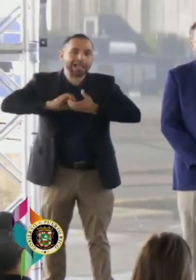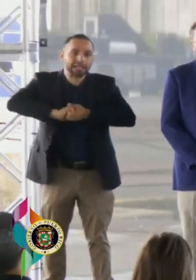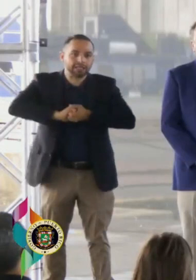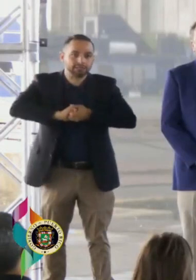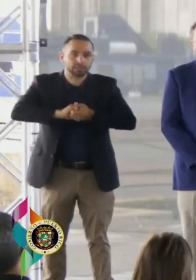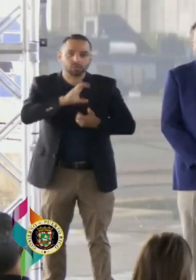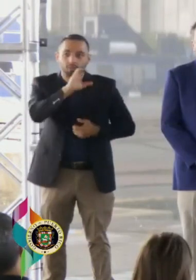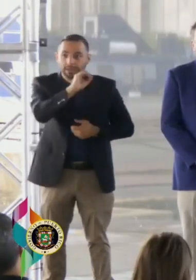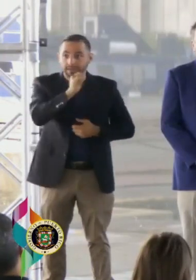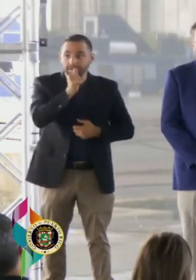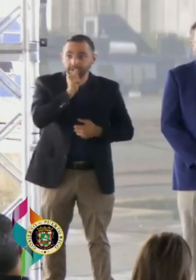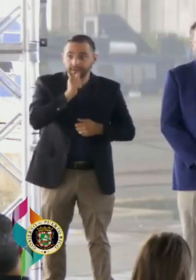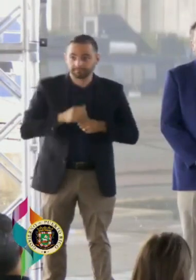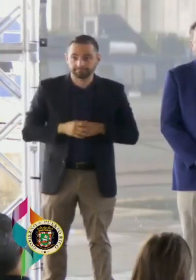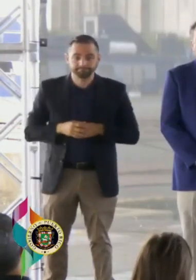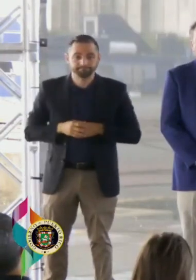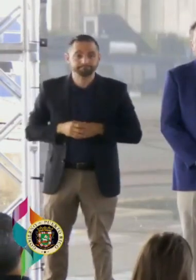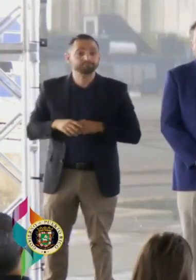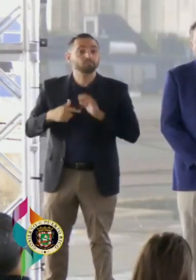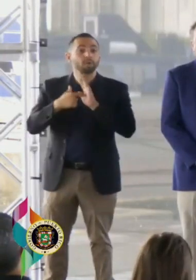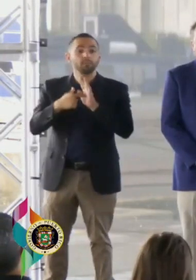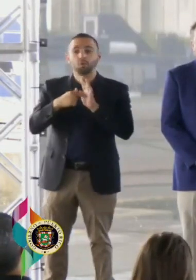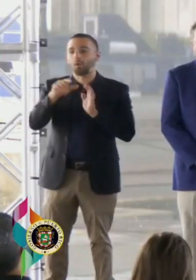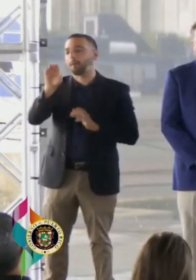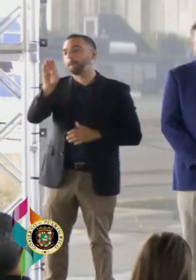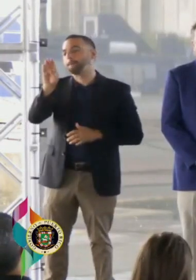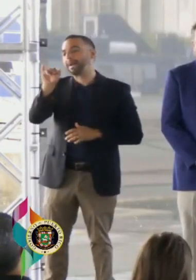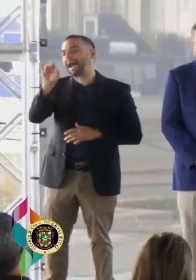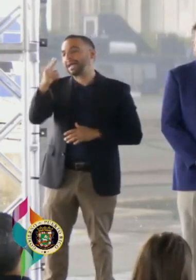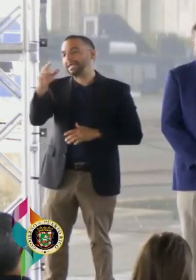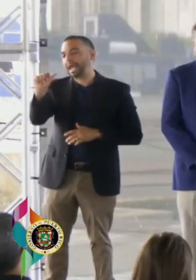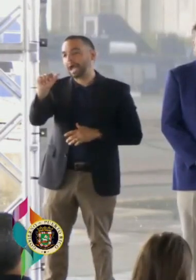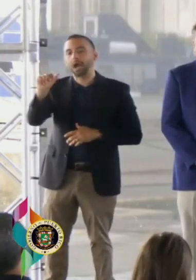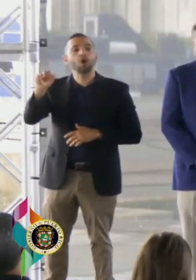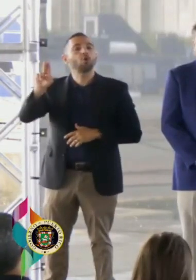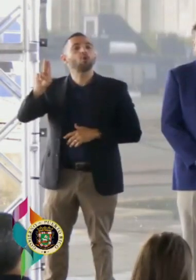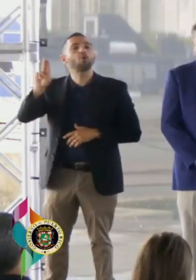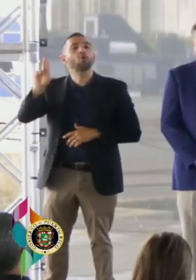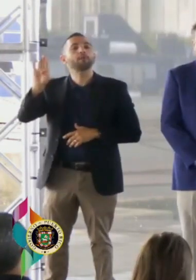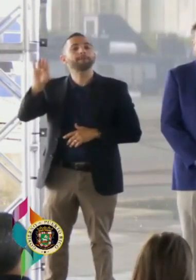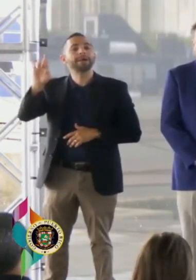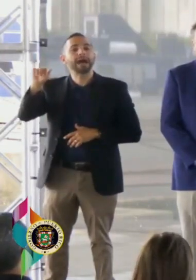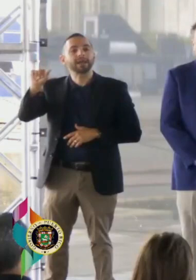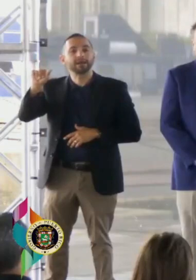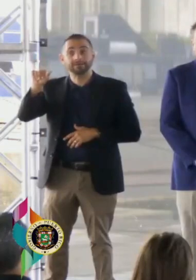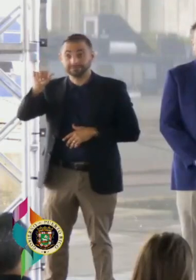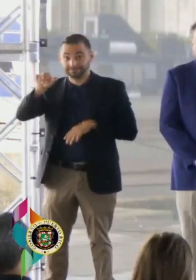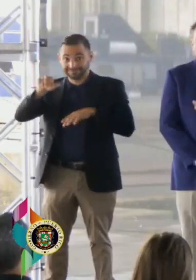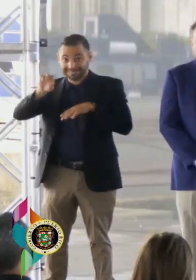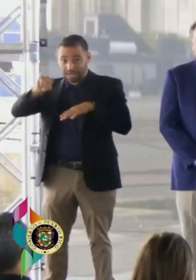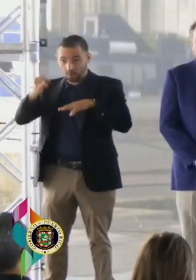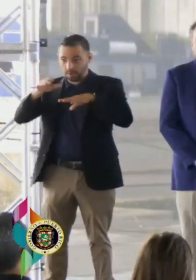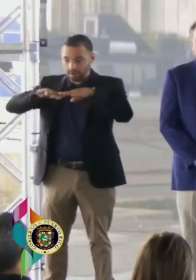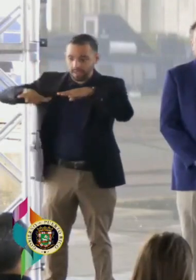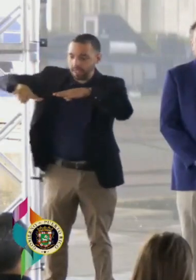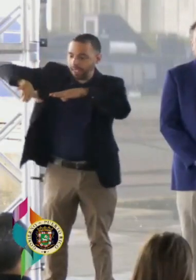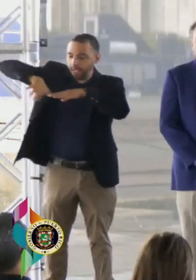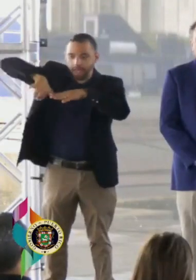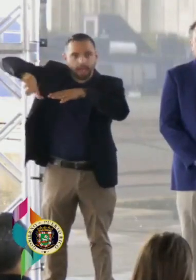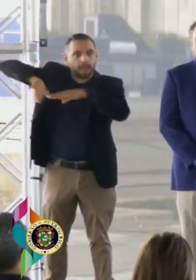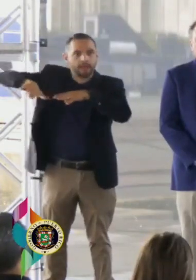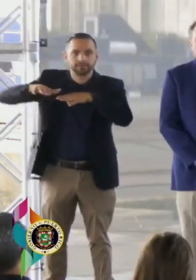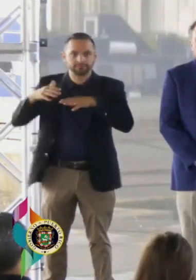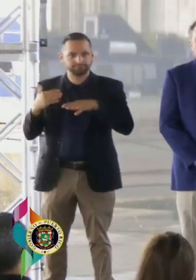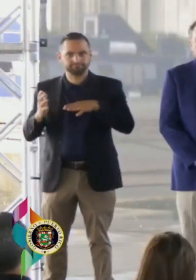v urbana que tiene un proyecto turístico encaminado se concesionó el muy a safe armor marinas y con mucha frecuencia vemos allí más de se